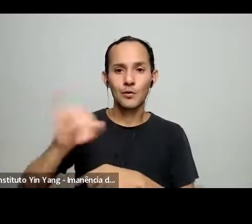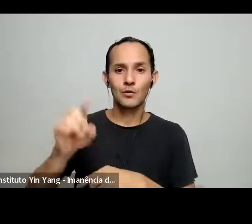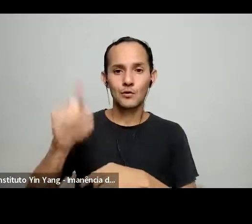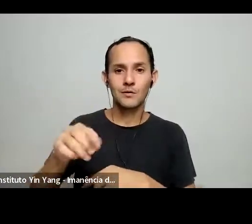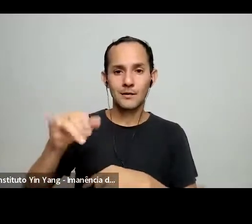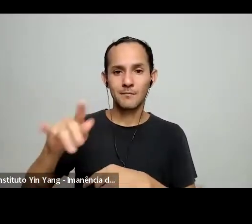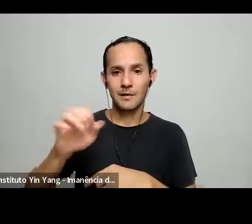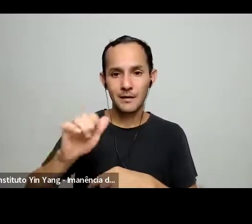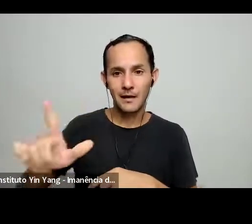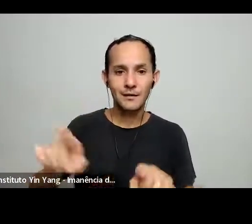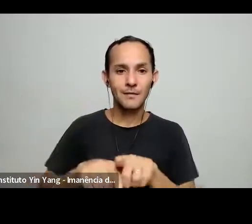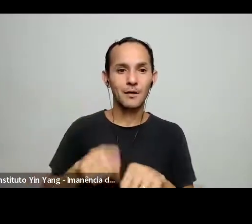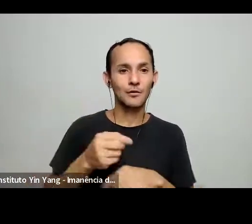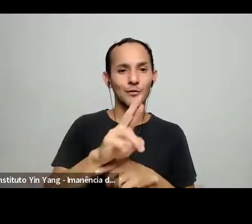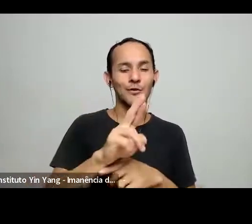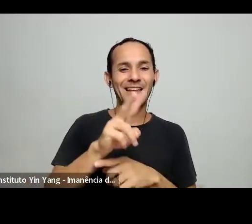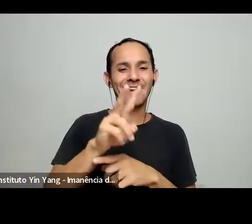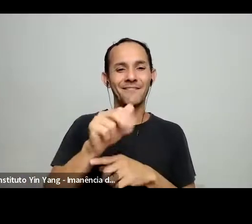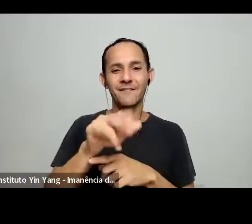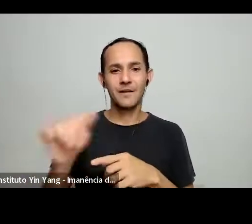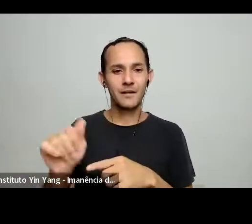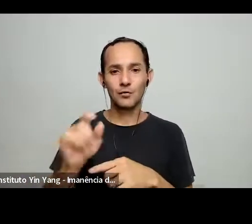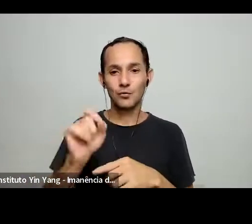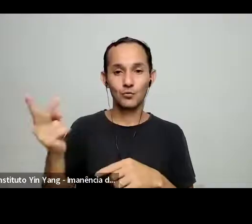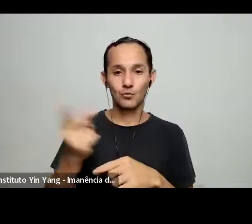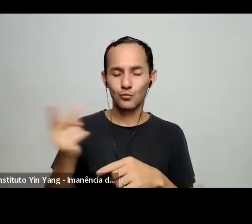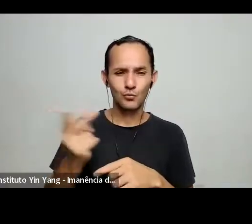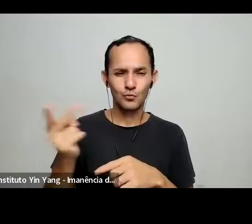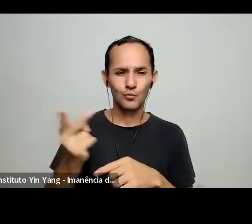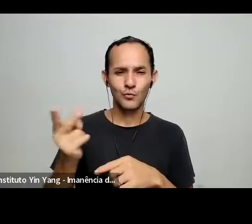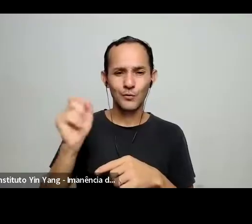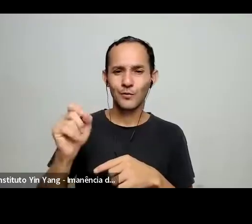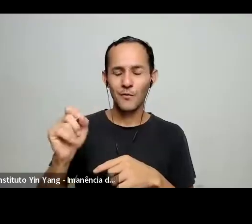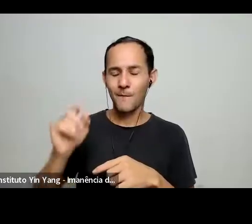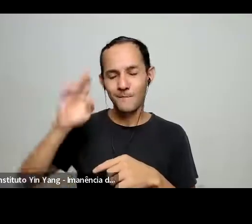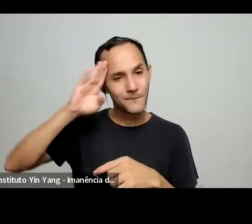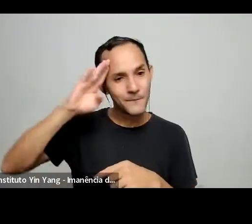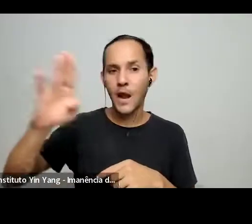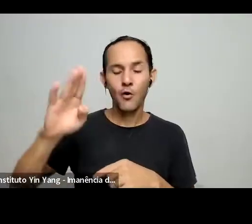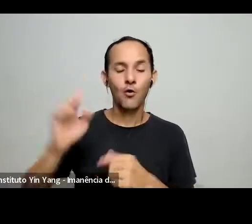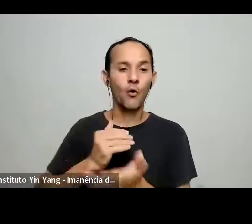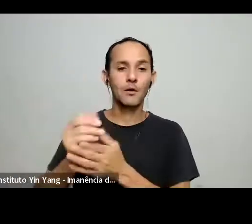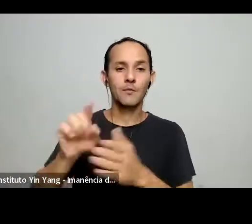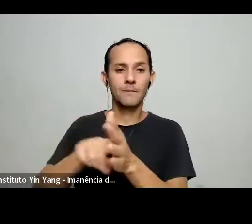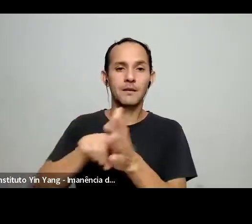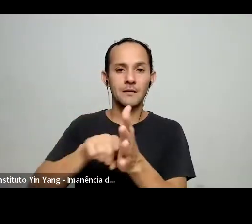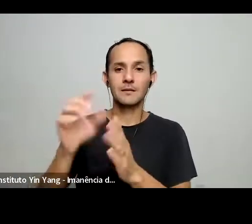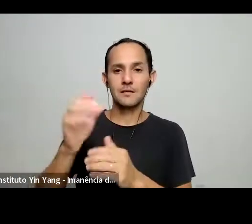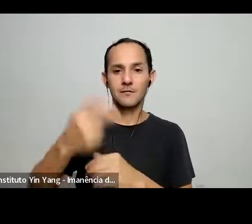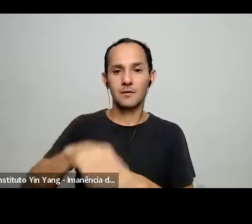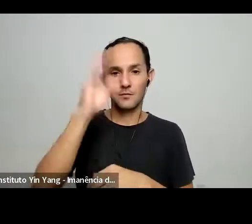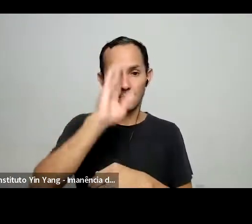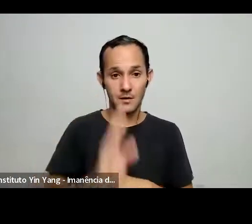de Deus e a doutora Vânia, que são os nossos ícones da pesquisa científica com as constelações no